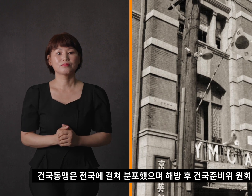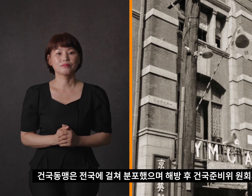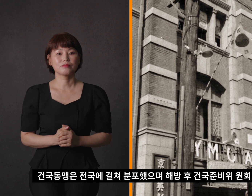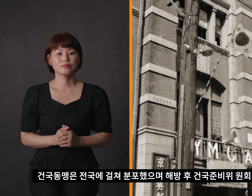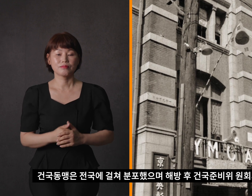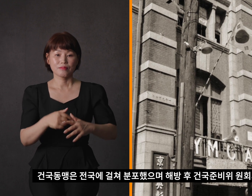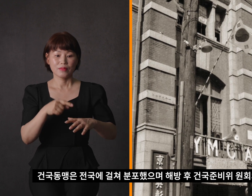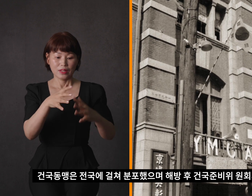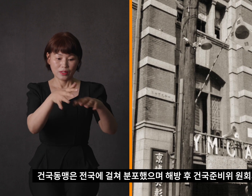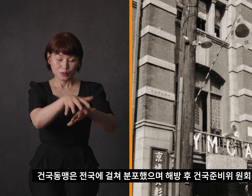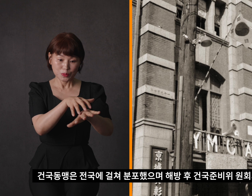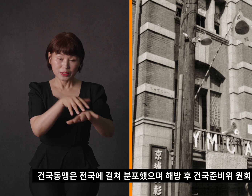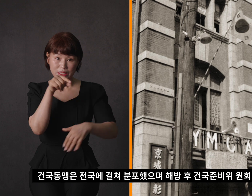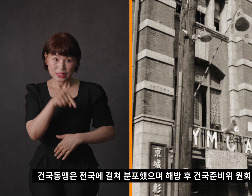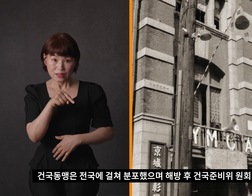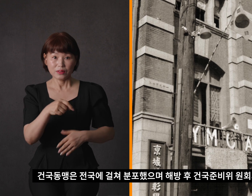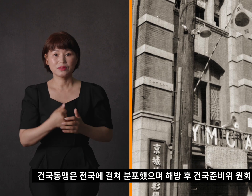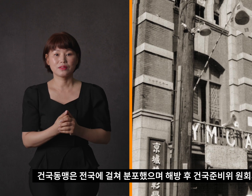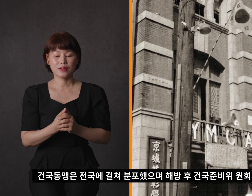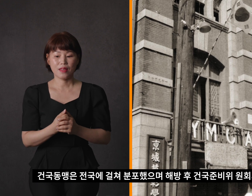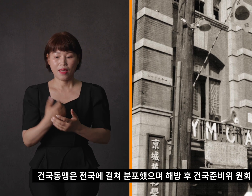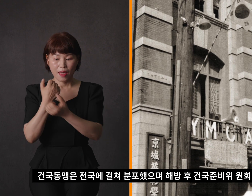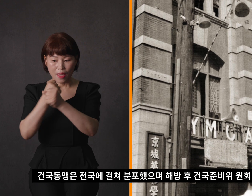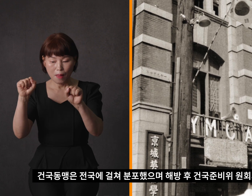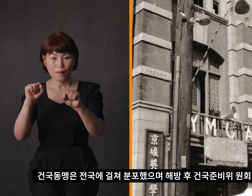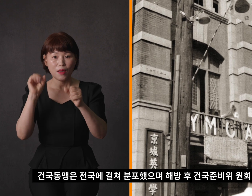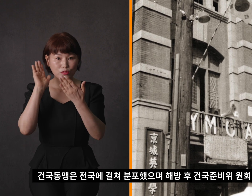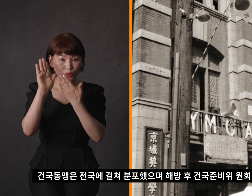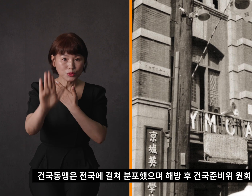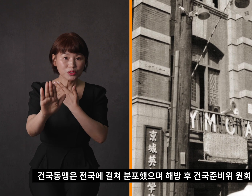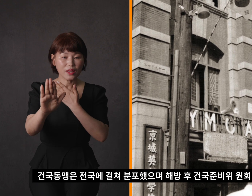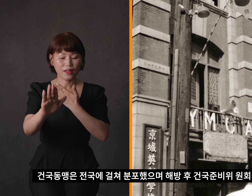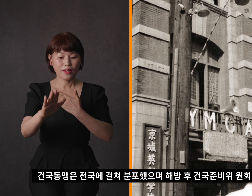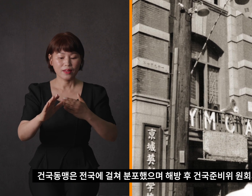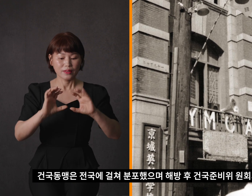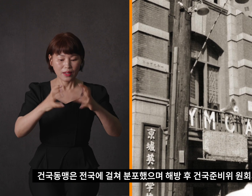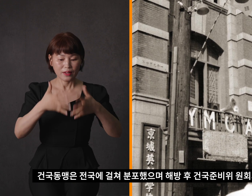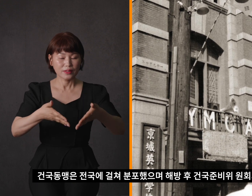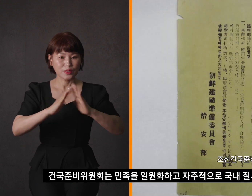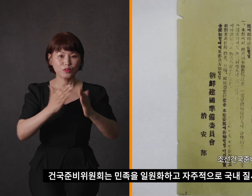건국동맹은 전국에 걸쳐 분포했으며 해방 후 건국준비위원회에 모체가 됩니다.